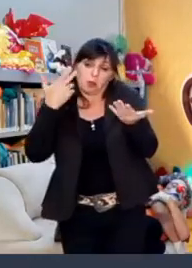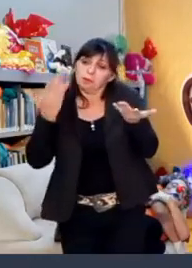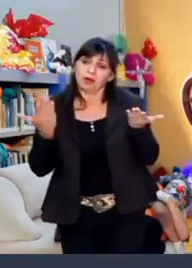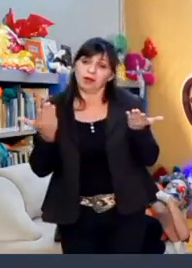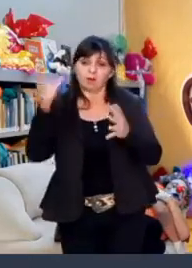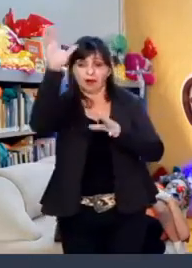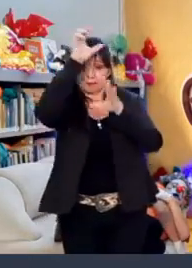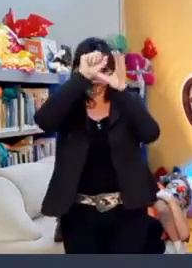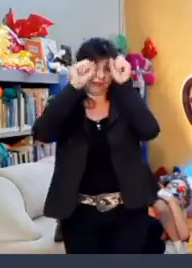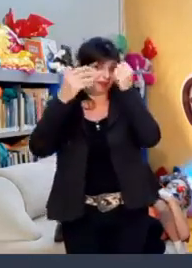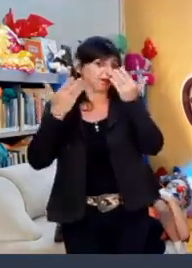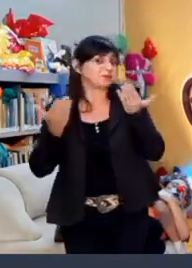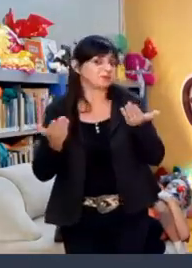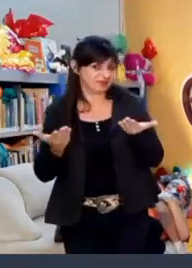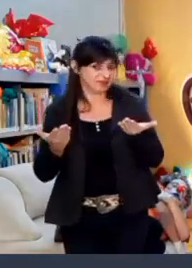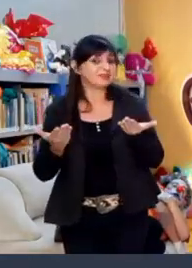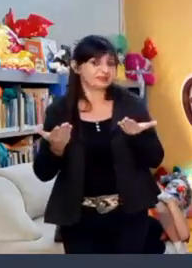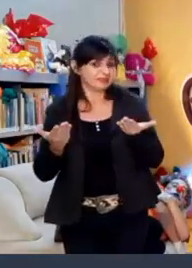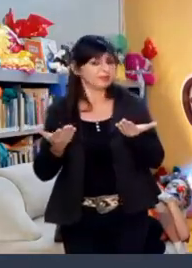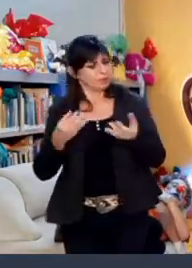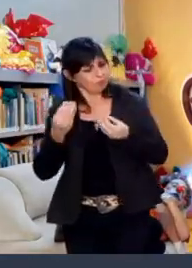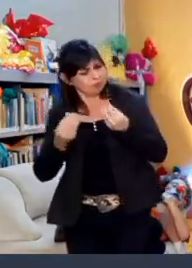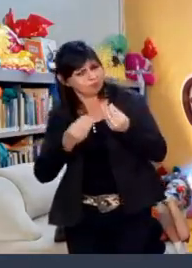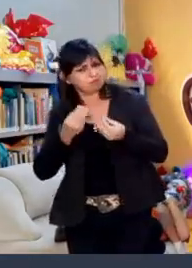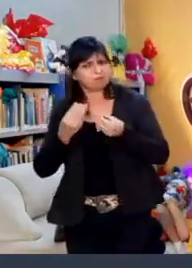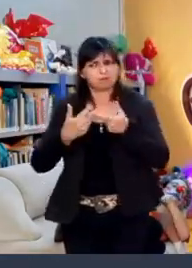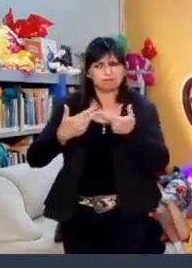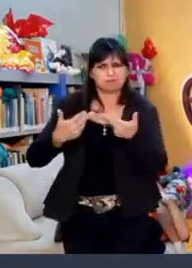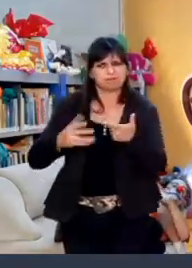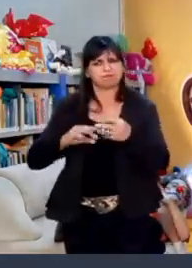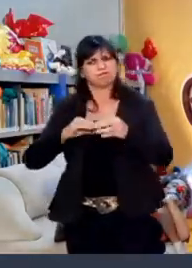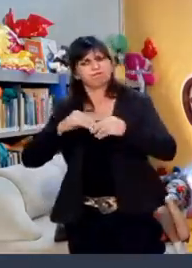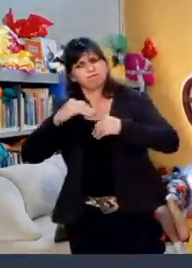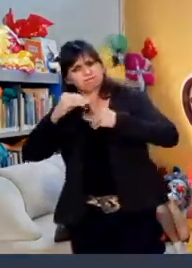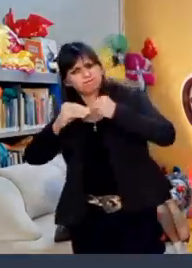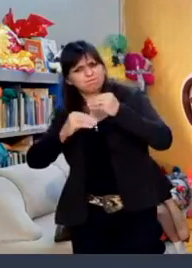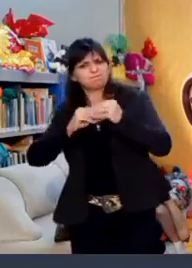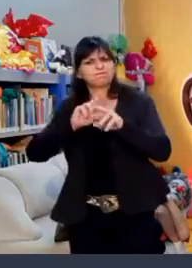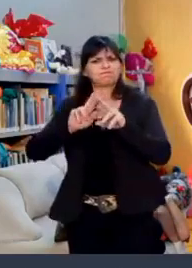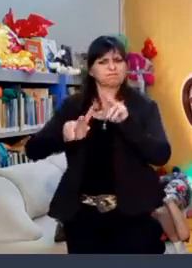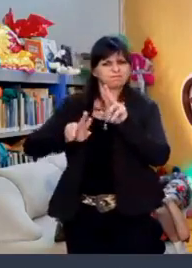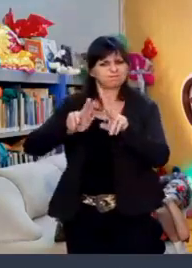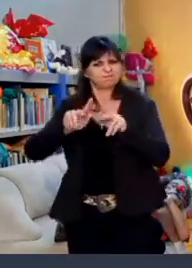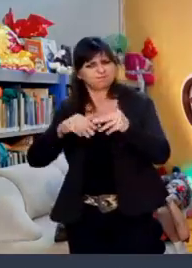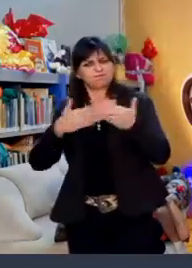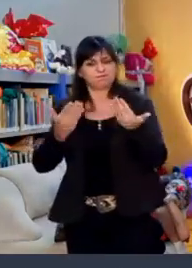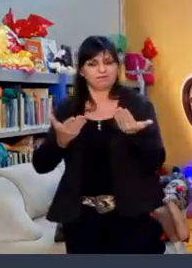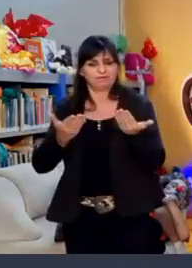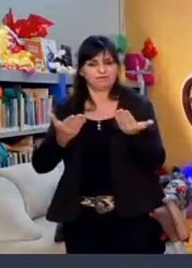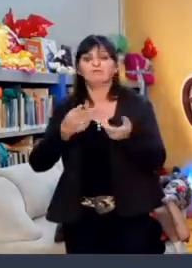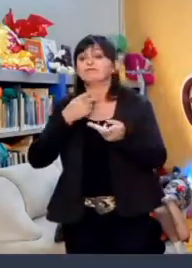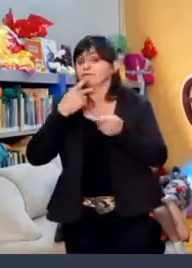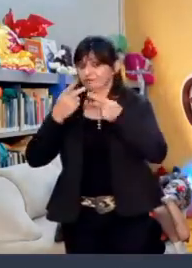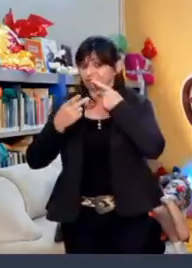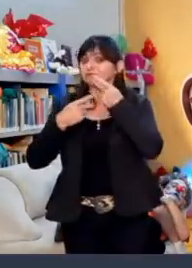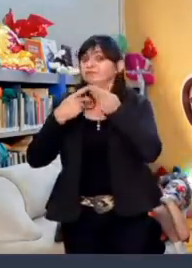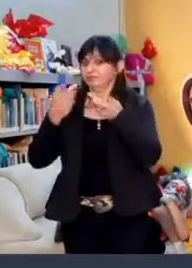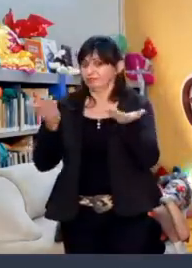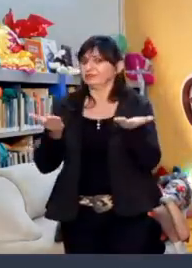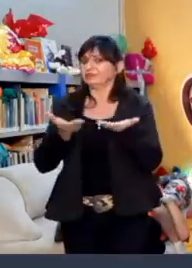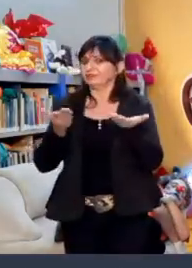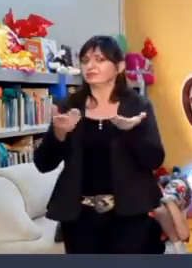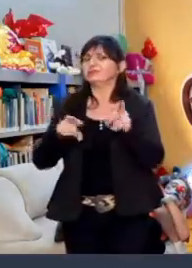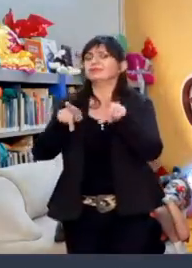né? E aí, pessoal, para ir dando uma encaminhada na minha fala, assim, porque nós temos mais a